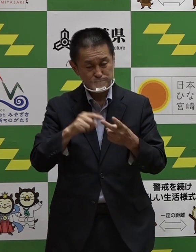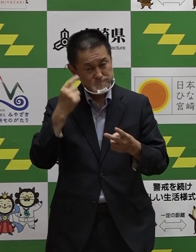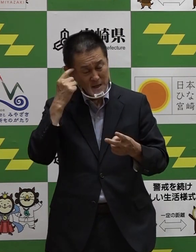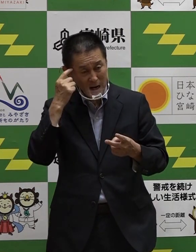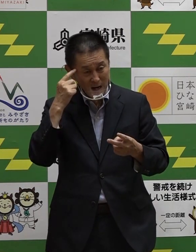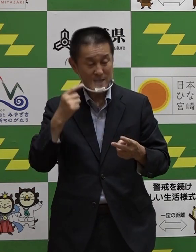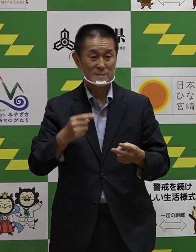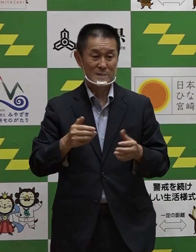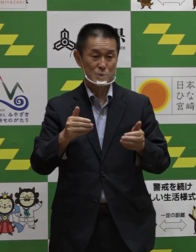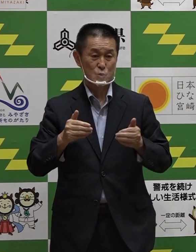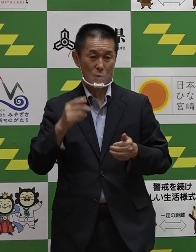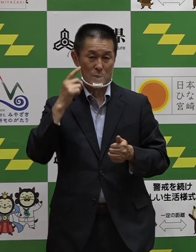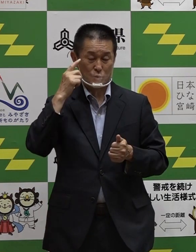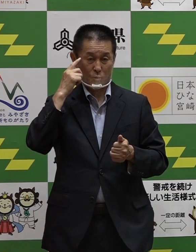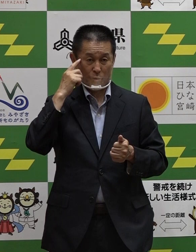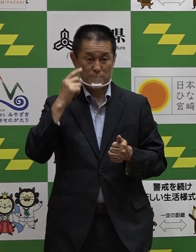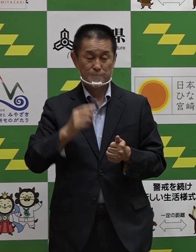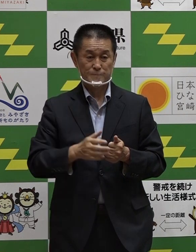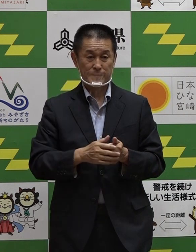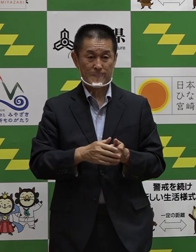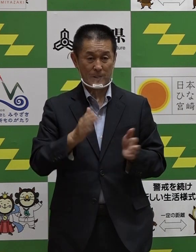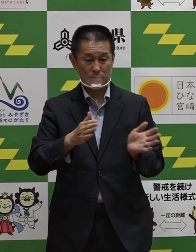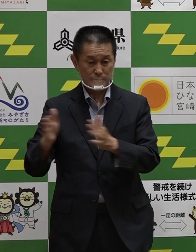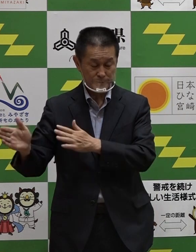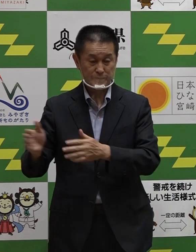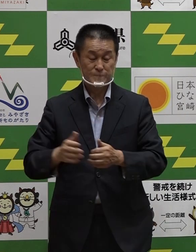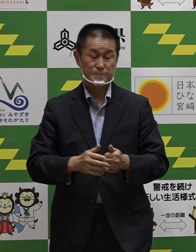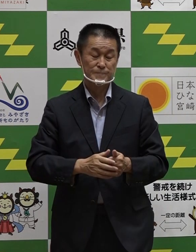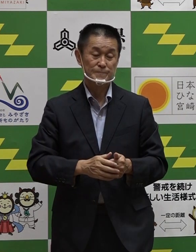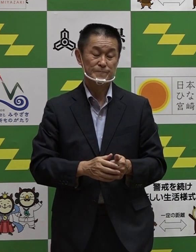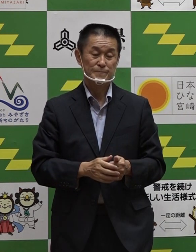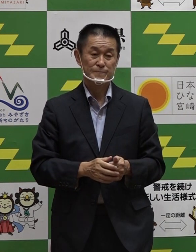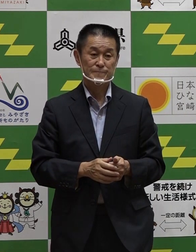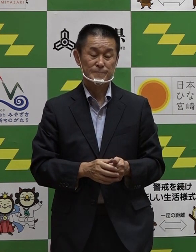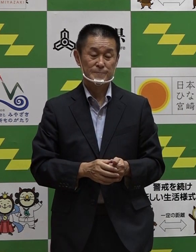必要があるわけです。 ありがとうございます。あと、